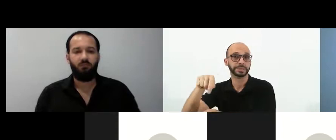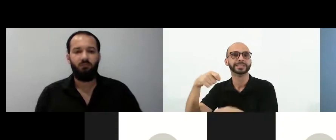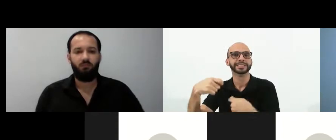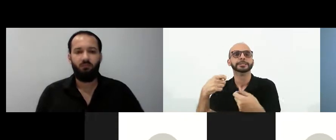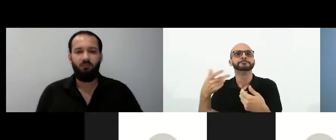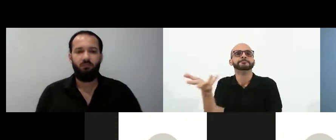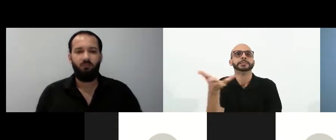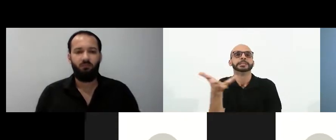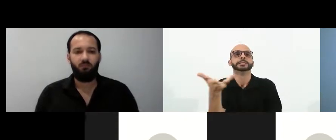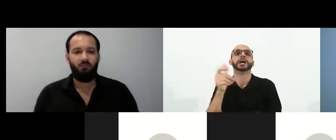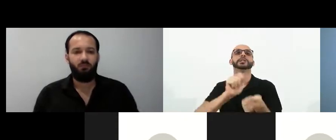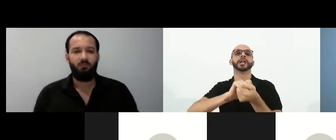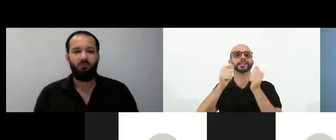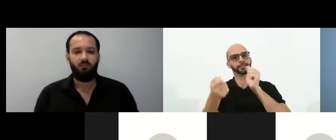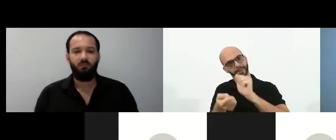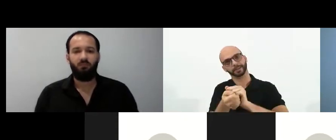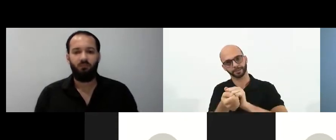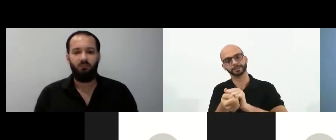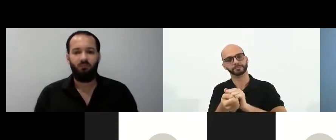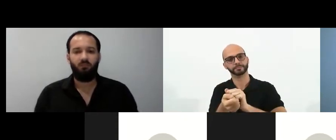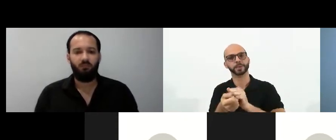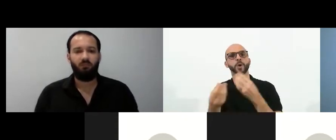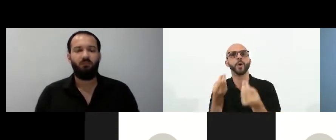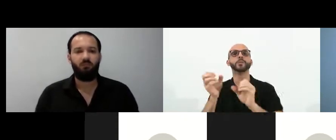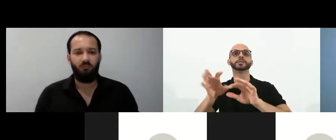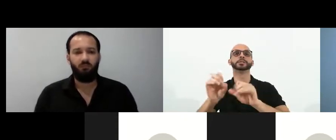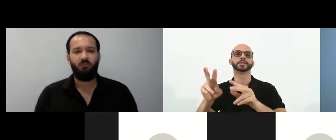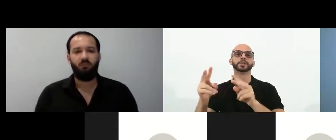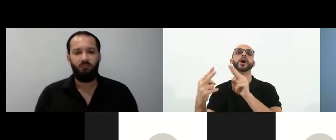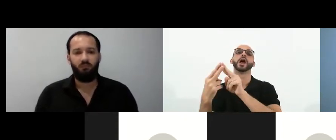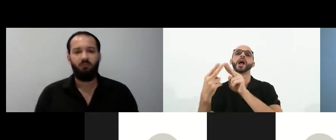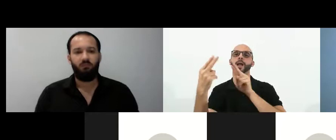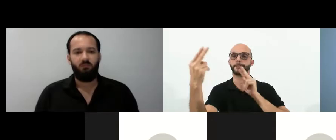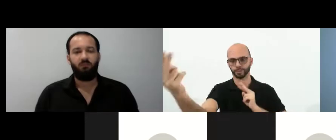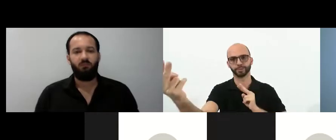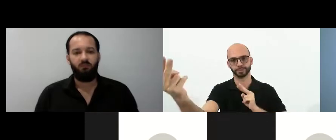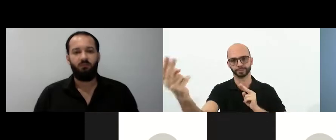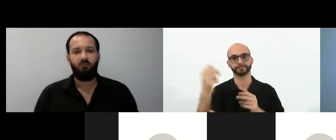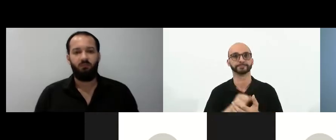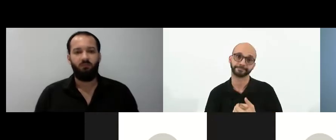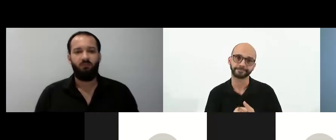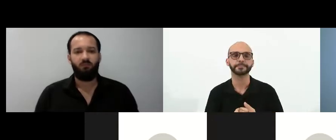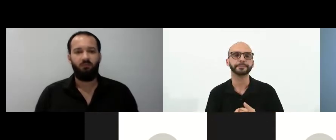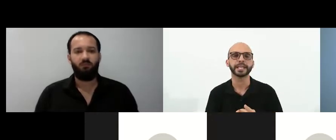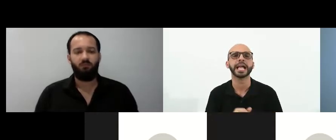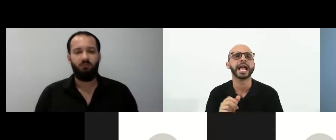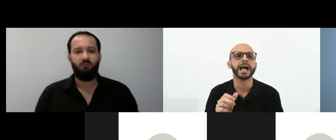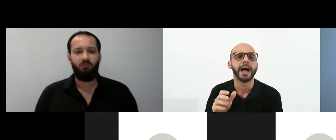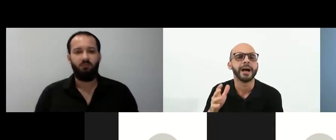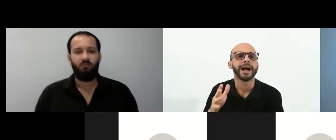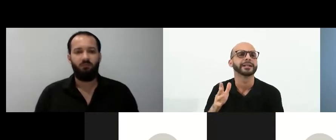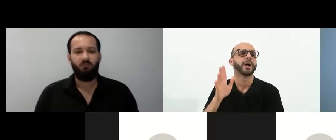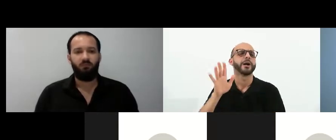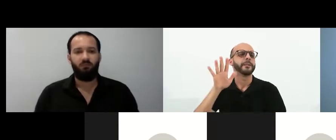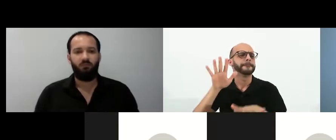nos municípios, nas secretarias estaduais, que precisam se adaptar. Como que ocorre, né, com as aulas